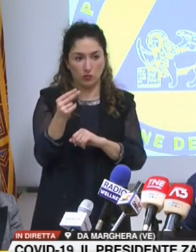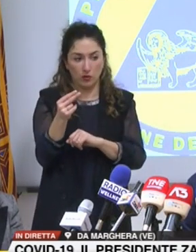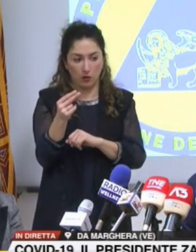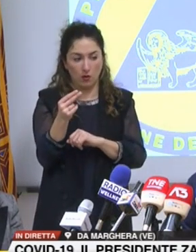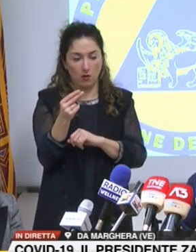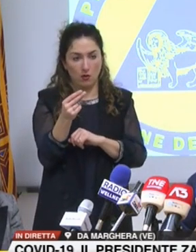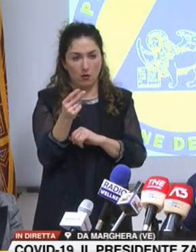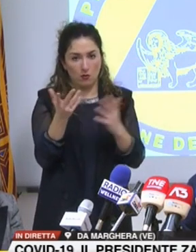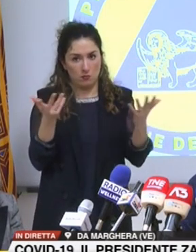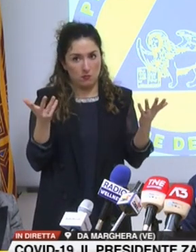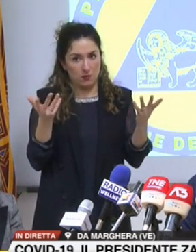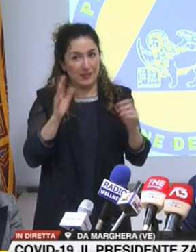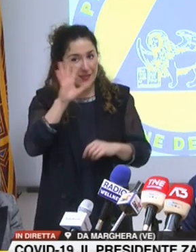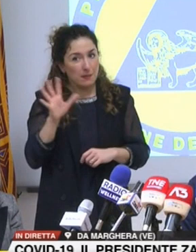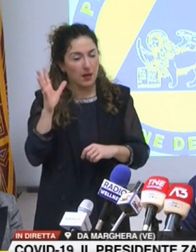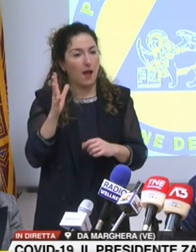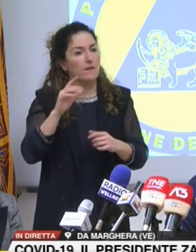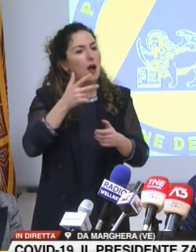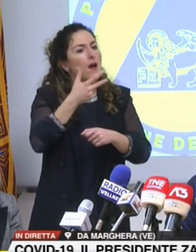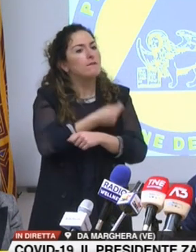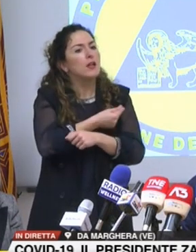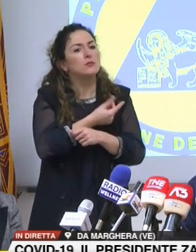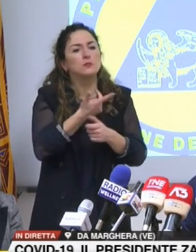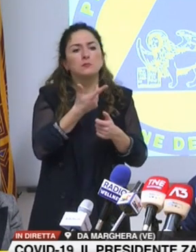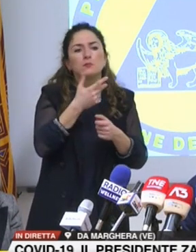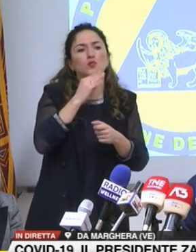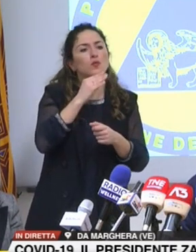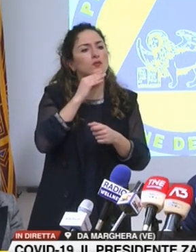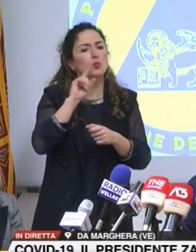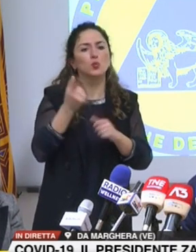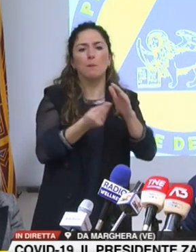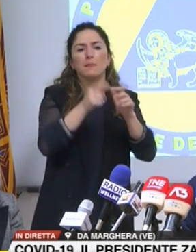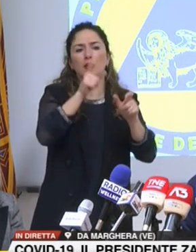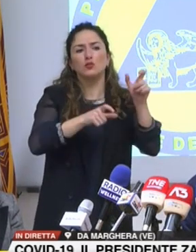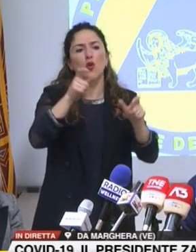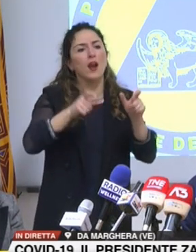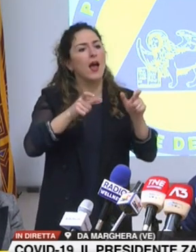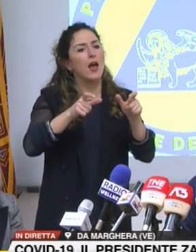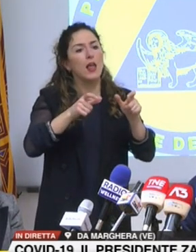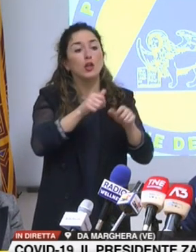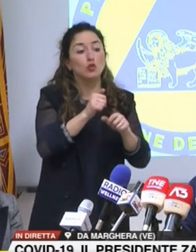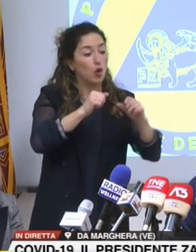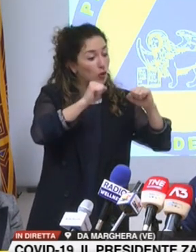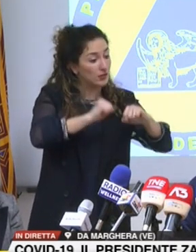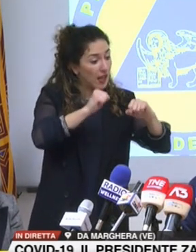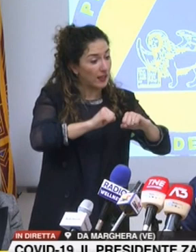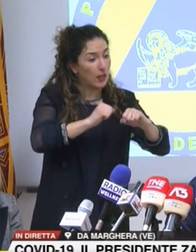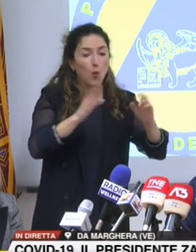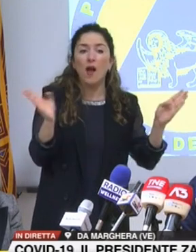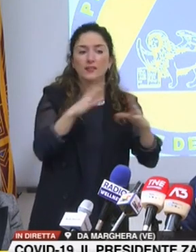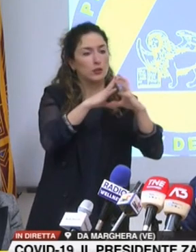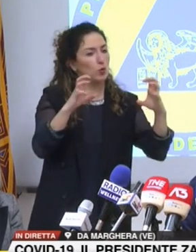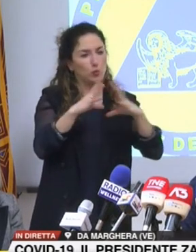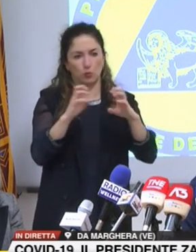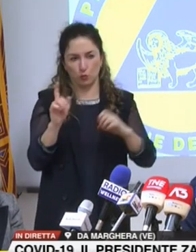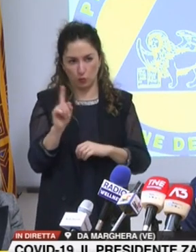presumere di avere i vaccini sufficienti per vaccinare tutto il personale non sanitario ma delle strutture sanitarie, tutti quelli che sono a rischio.